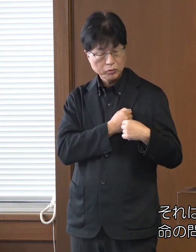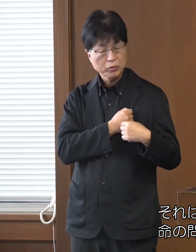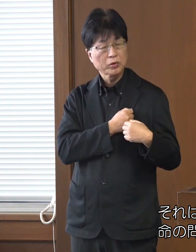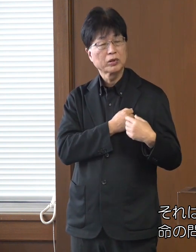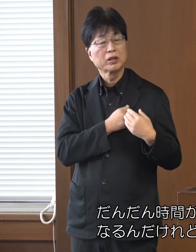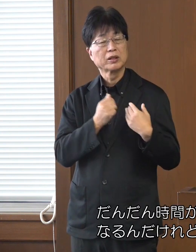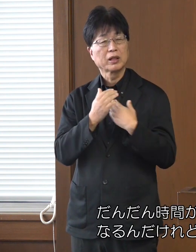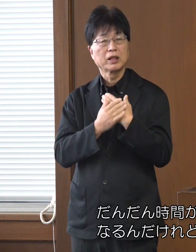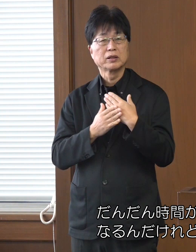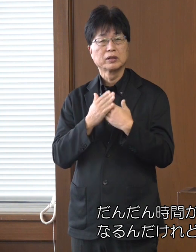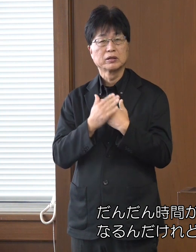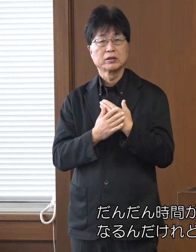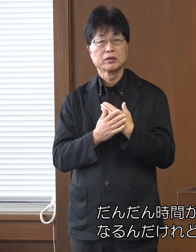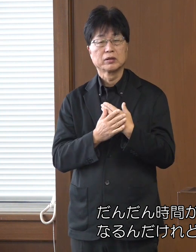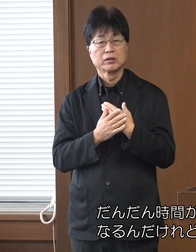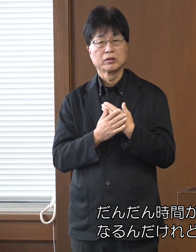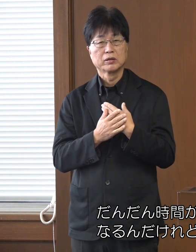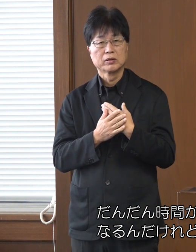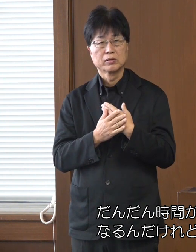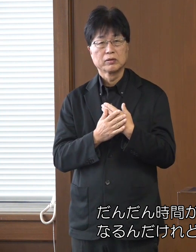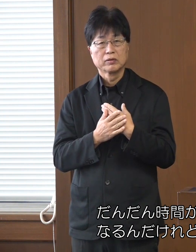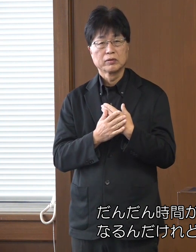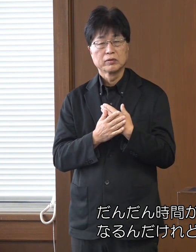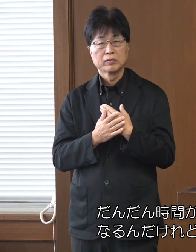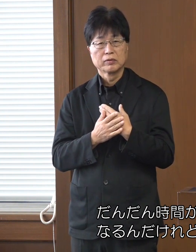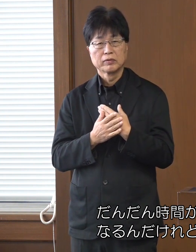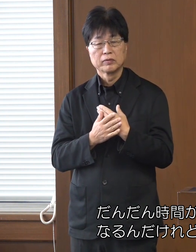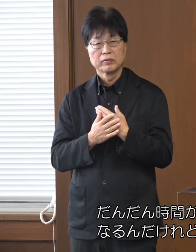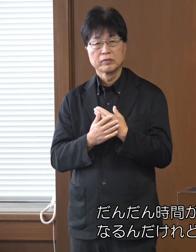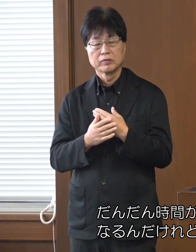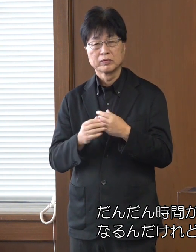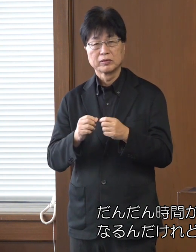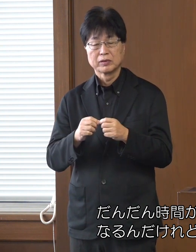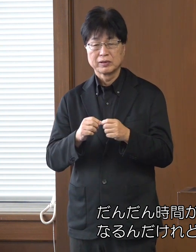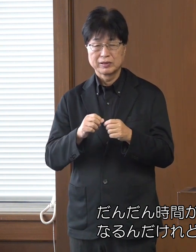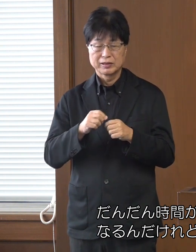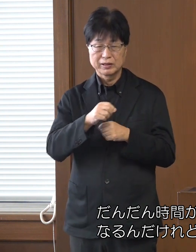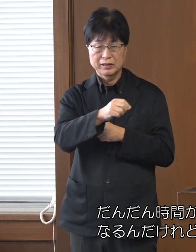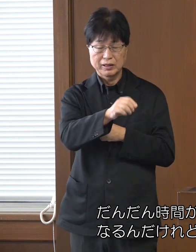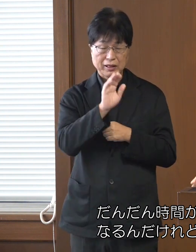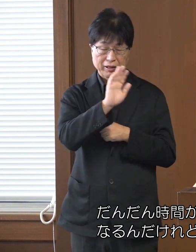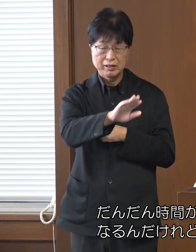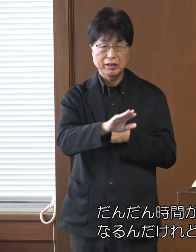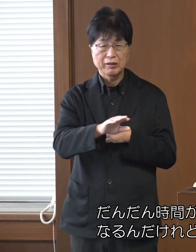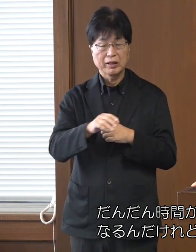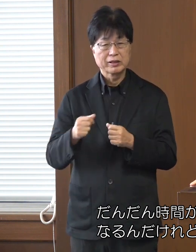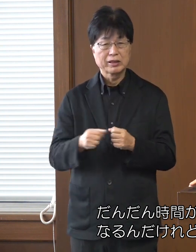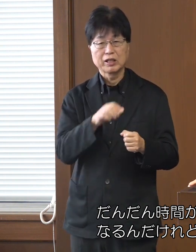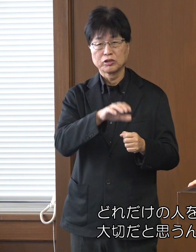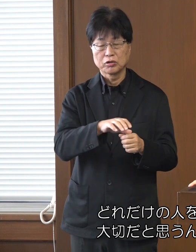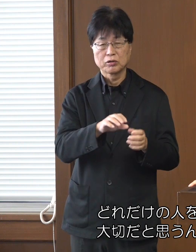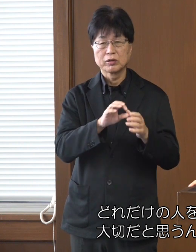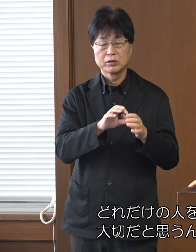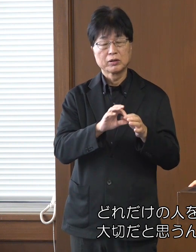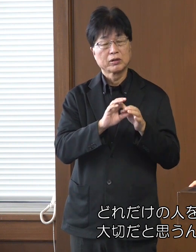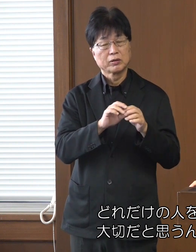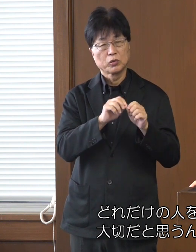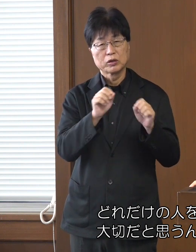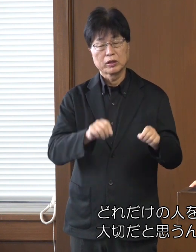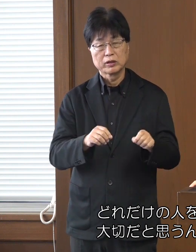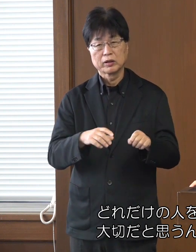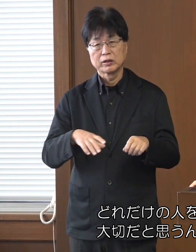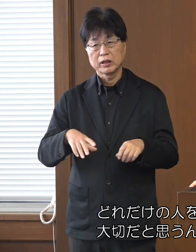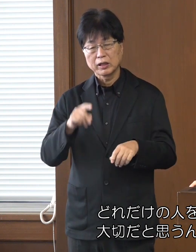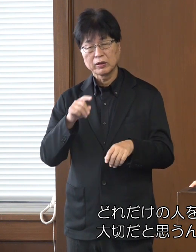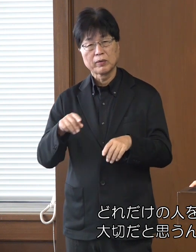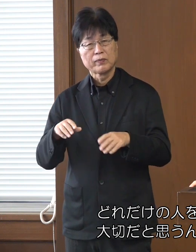で、だんだんこう時間が経ってくると避難所の問題になるんだけれども、やはり最初の3日間でどれだけの人を